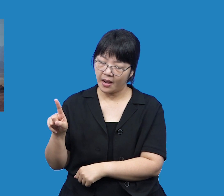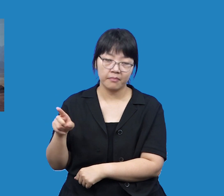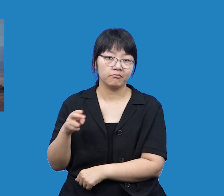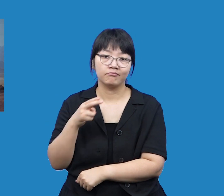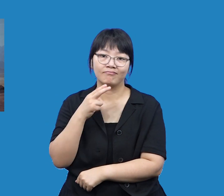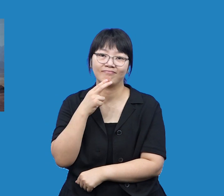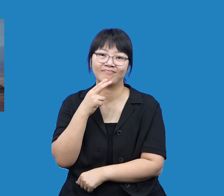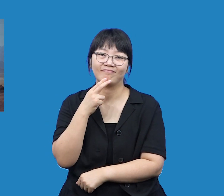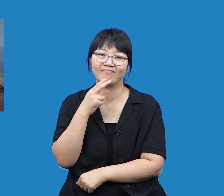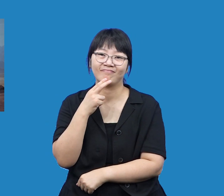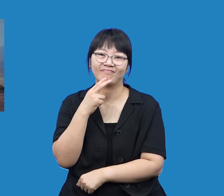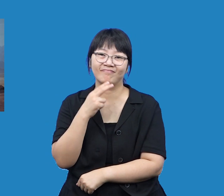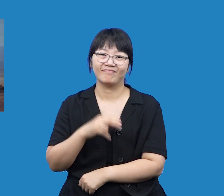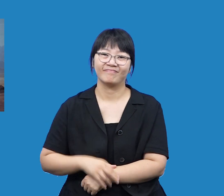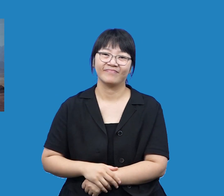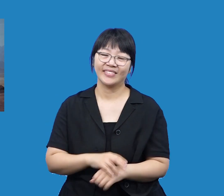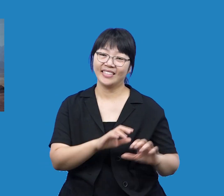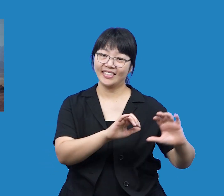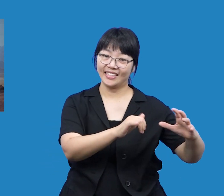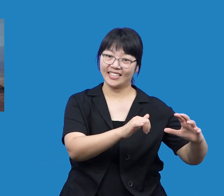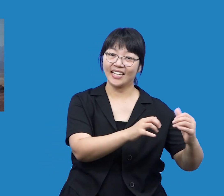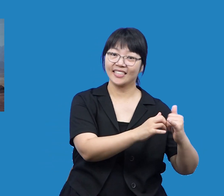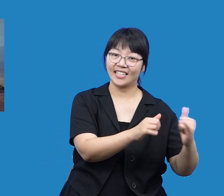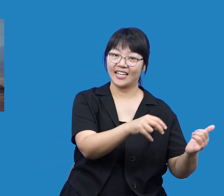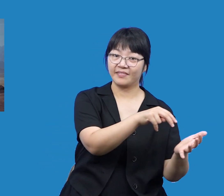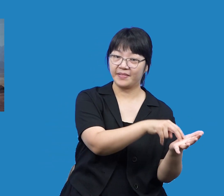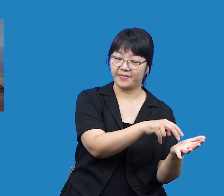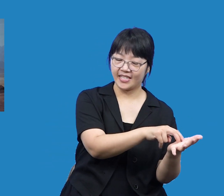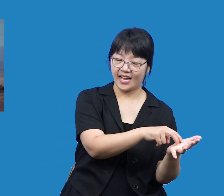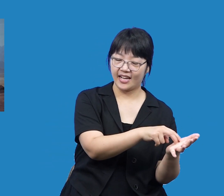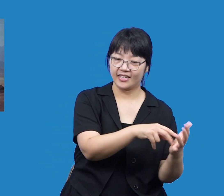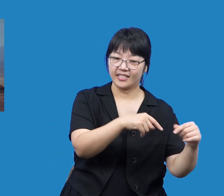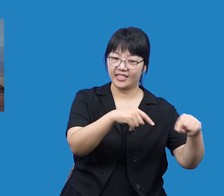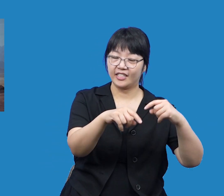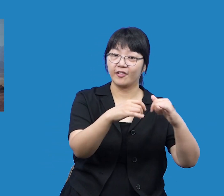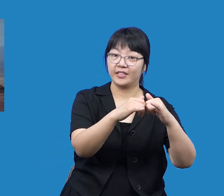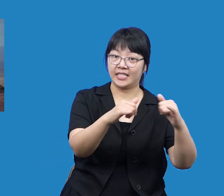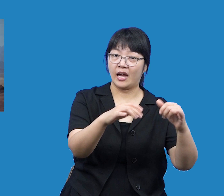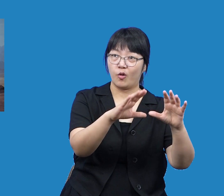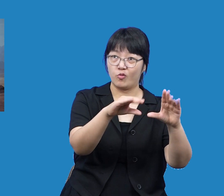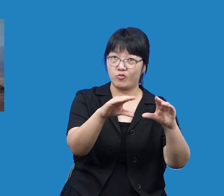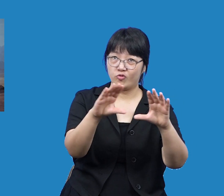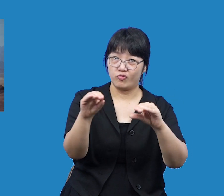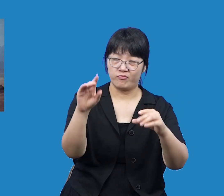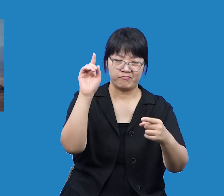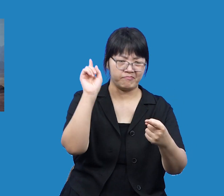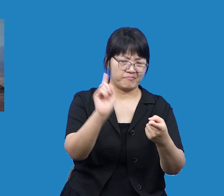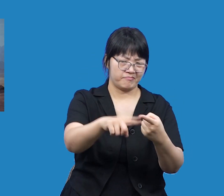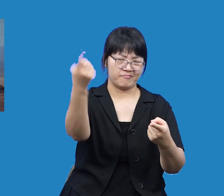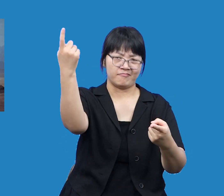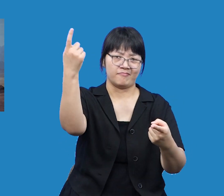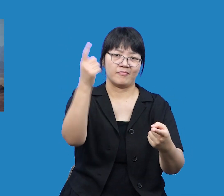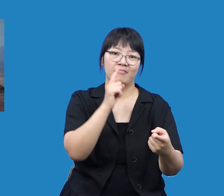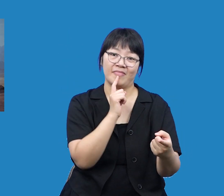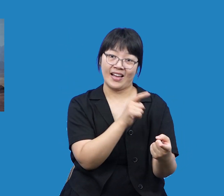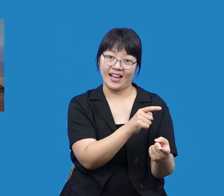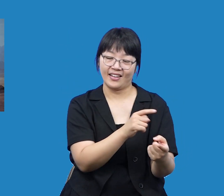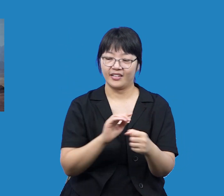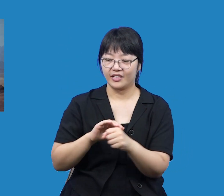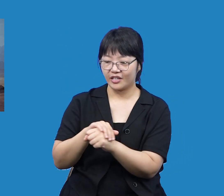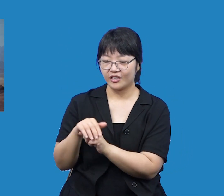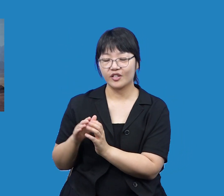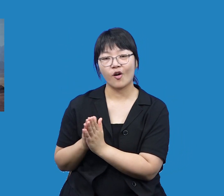세상에서는 온유한 사람을 리더라고 생각하지 않습니다. 그런데 성경의 가르침은